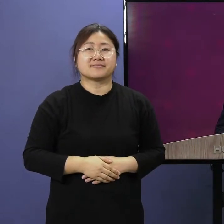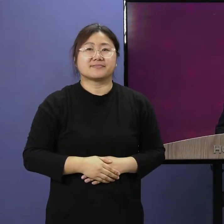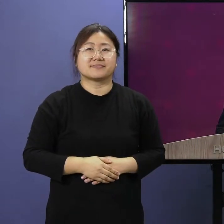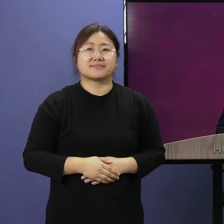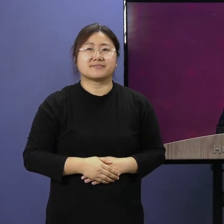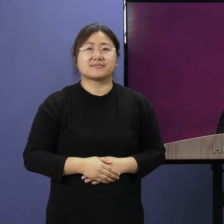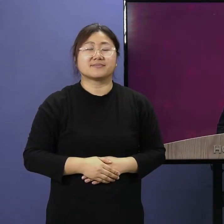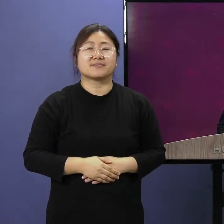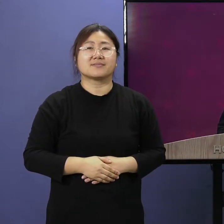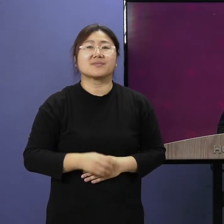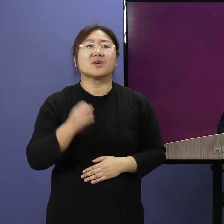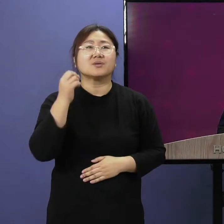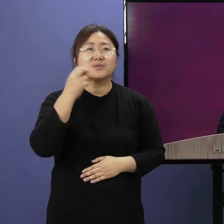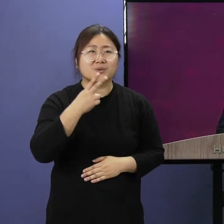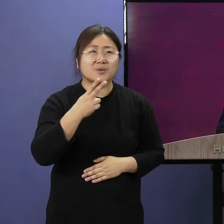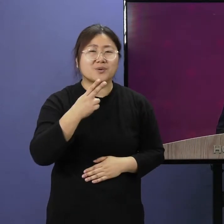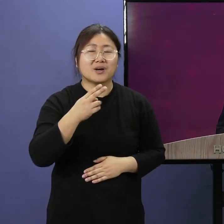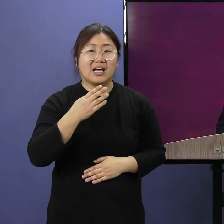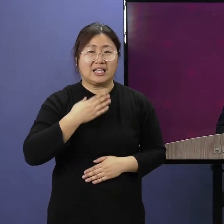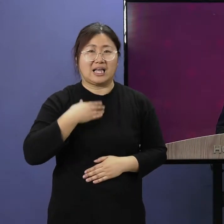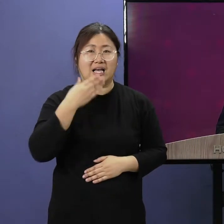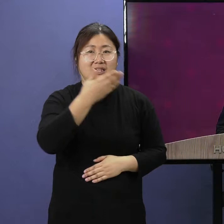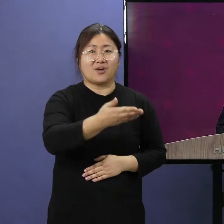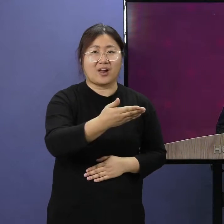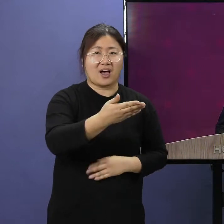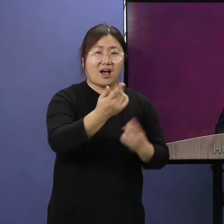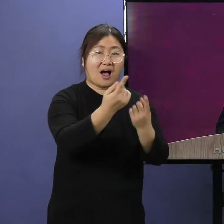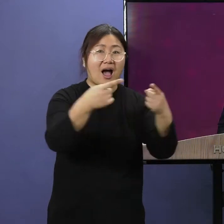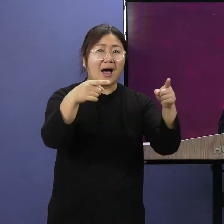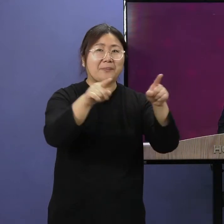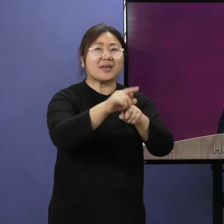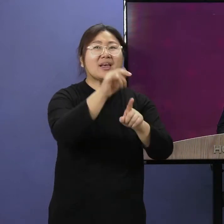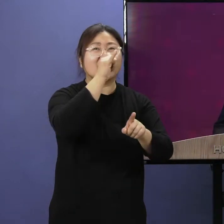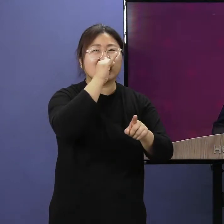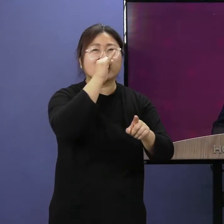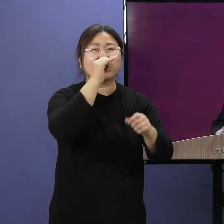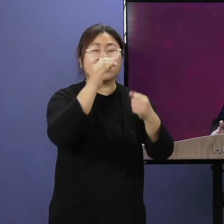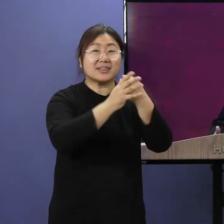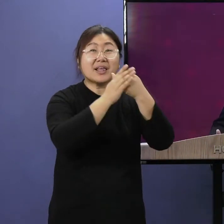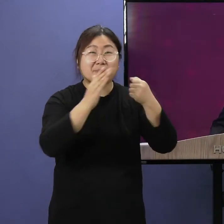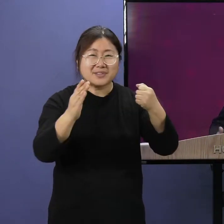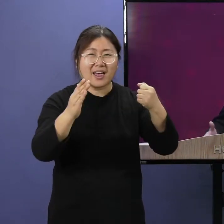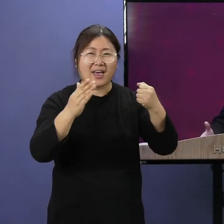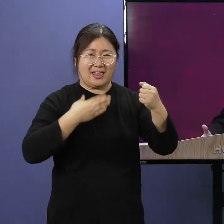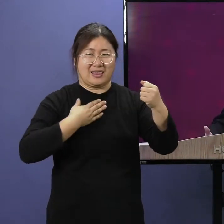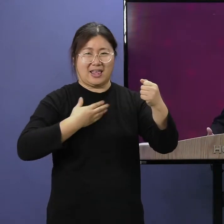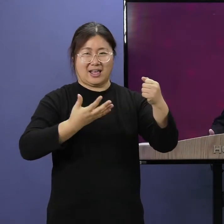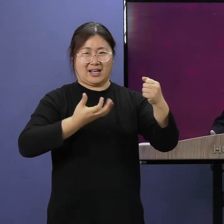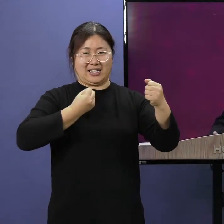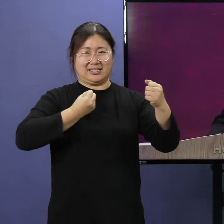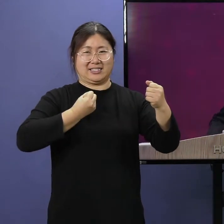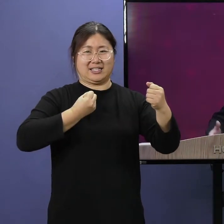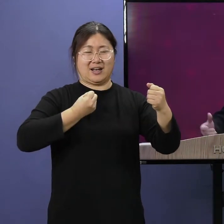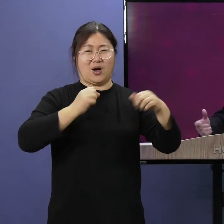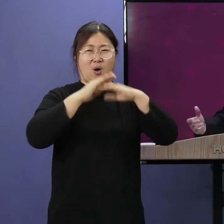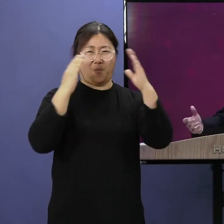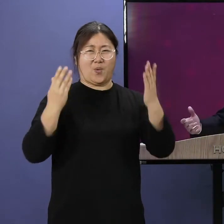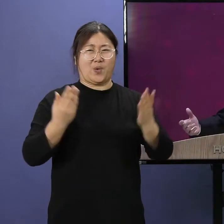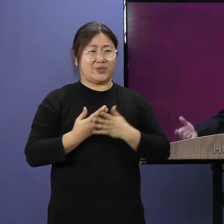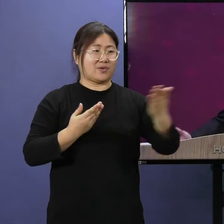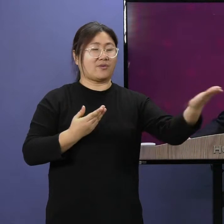그리고 내가 너랑 같이 있으니까 내가 가진 모든 것 너 거야. 누려. 그 사랑을